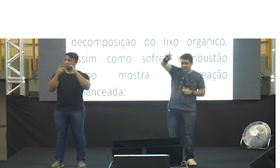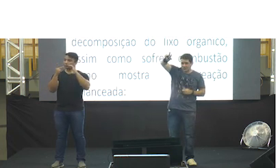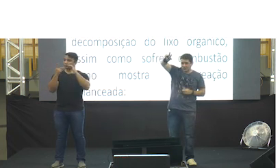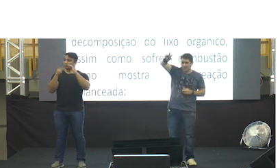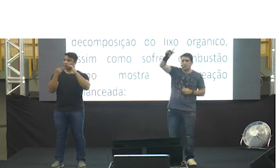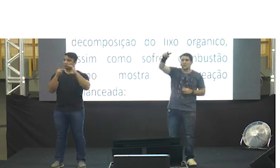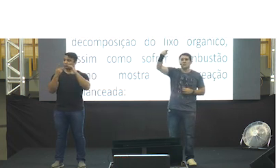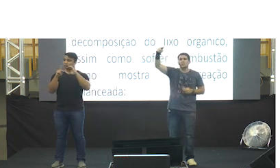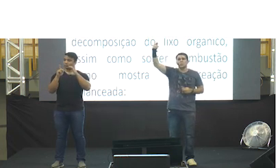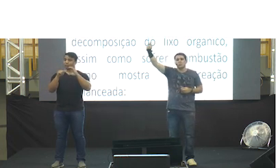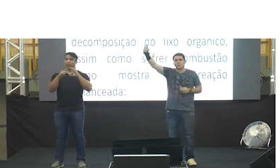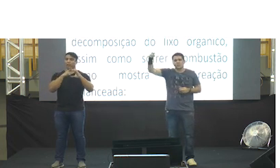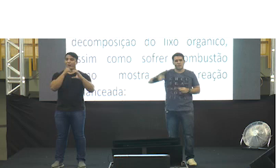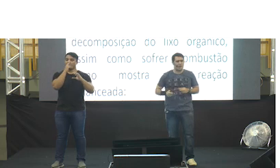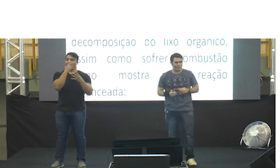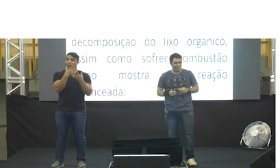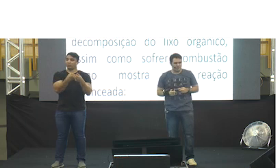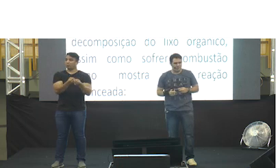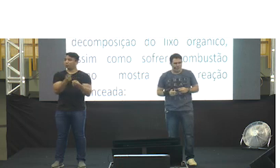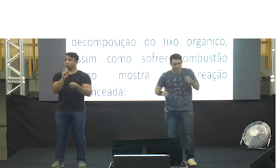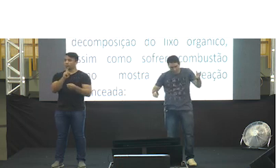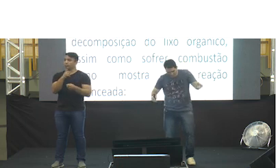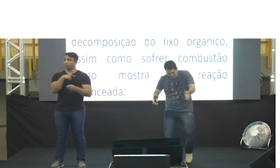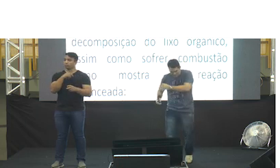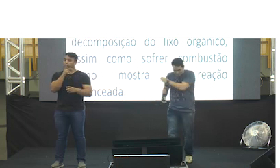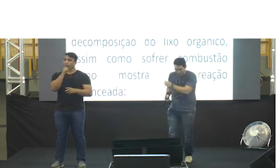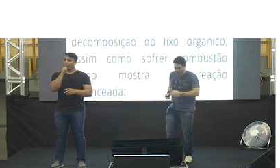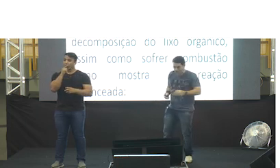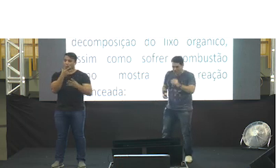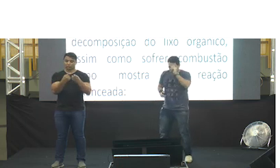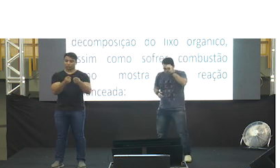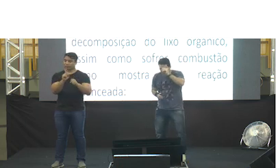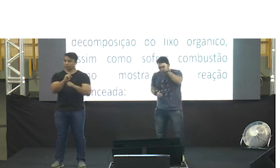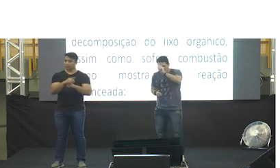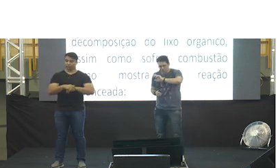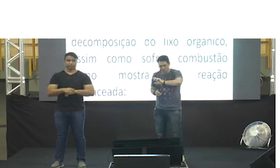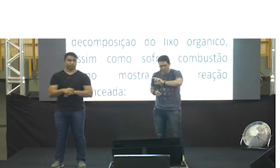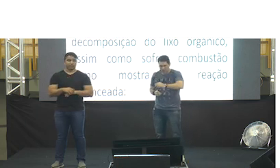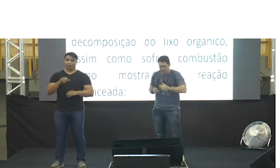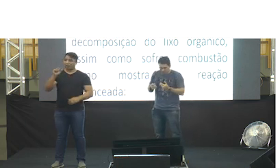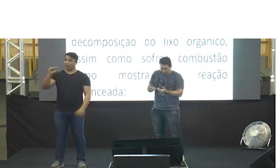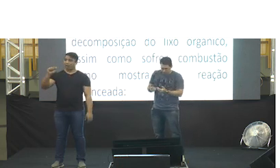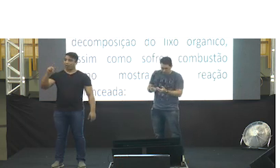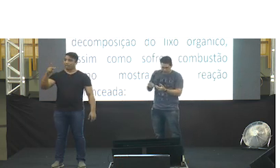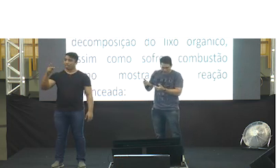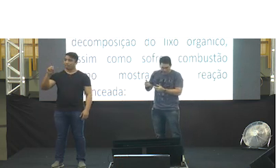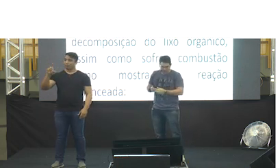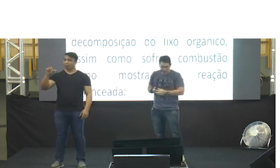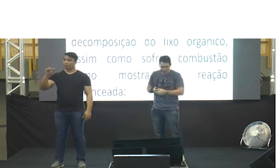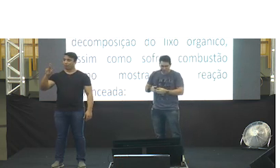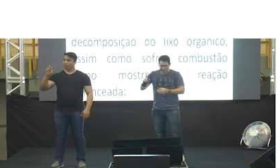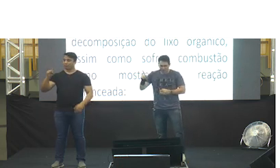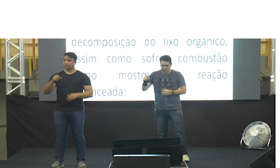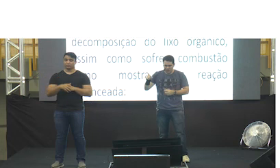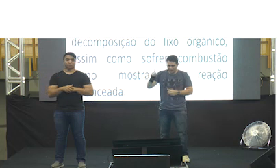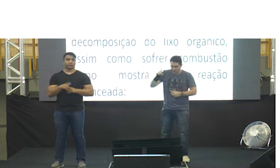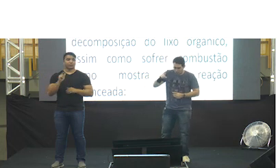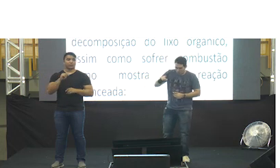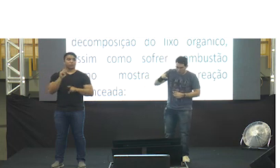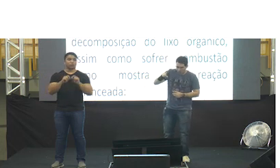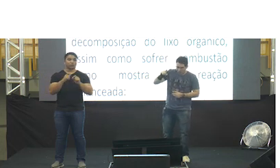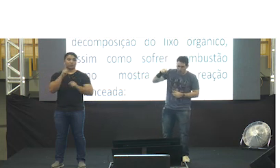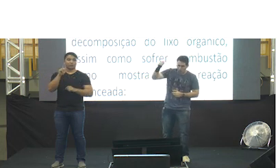Apolares e não solúveis em água. Aí, continuando aqui, O menor dos hidrocarbonetos, CH4, é um